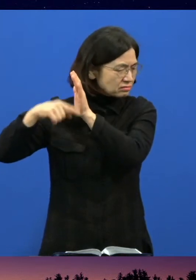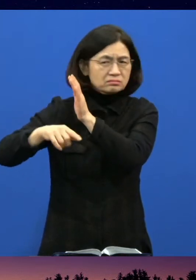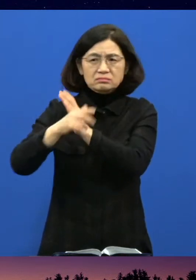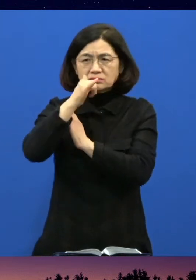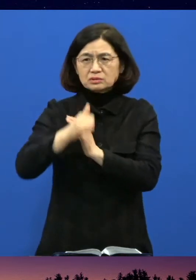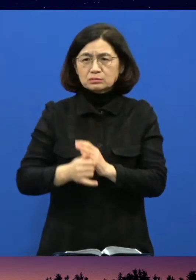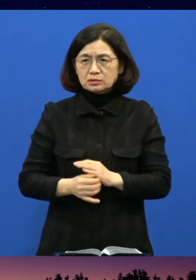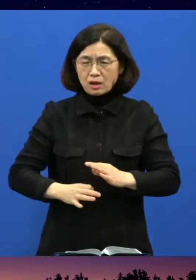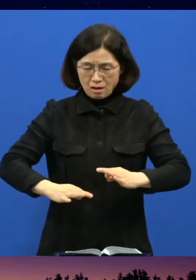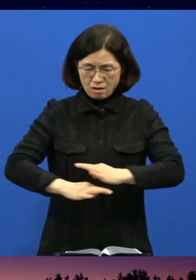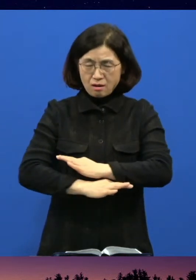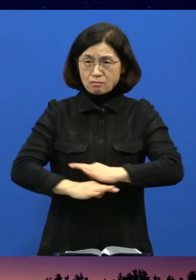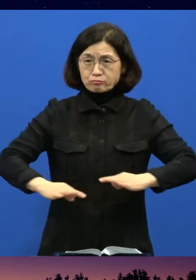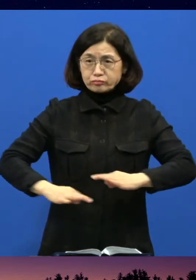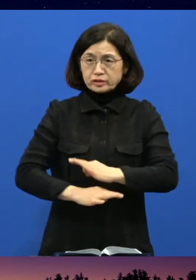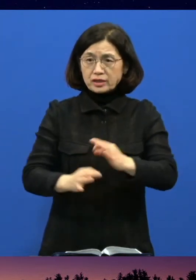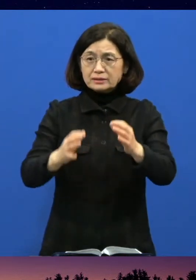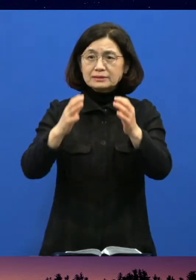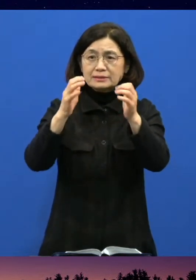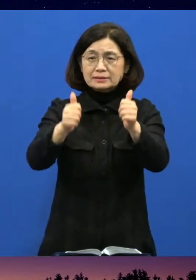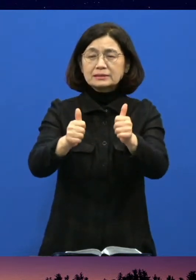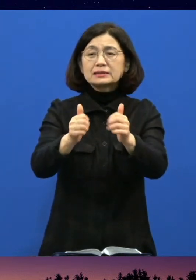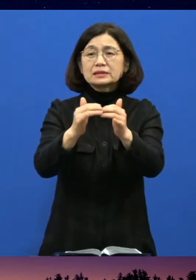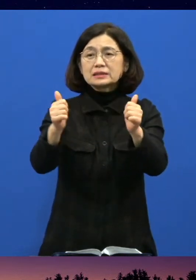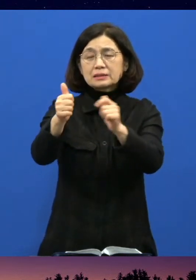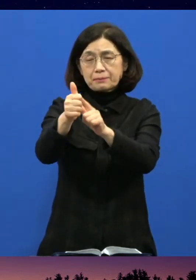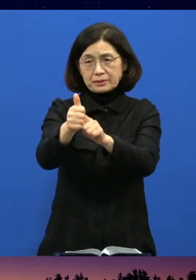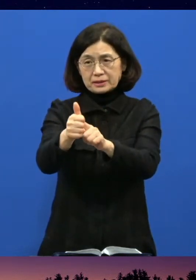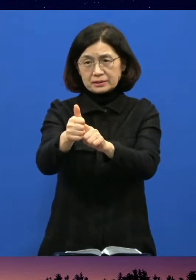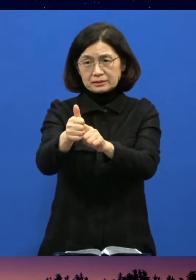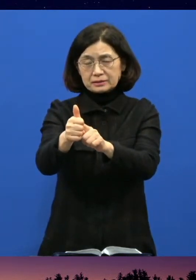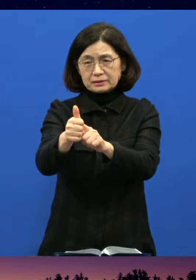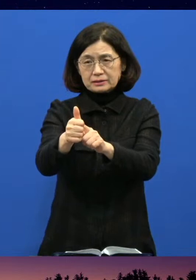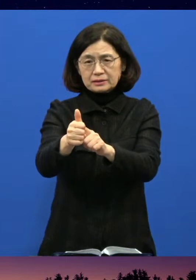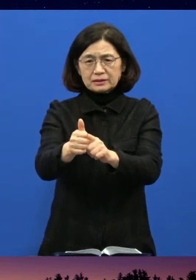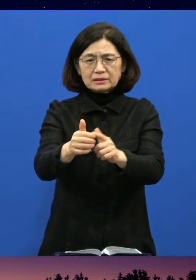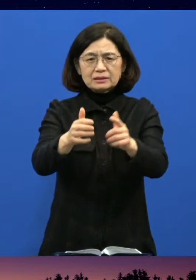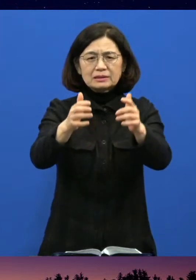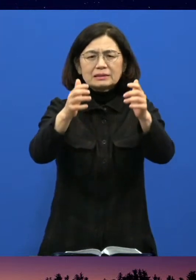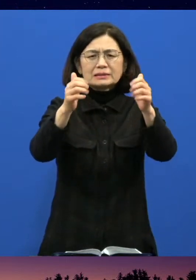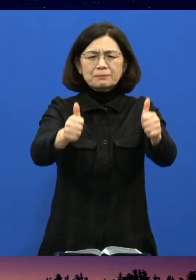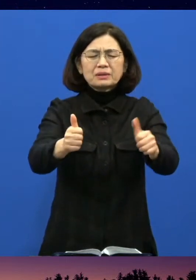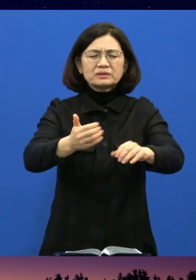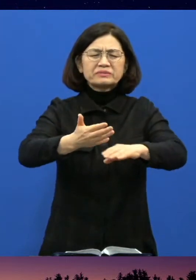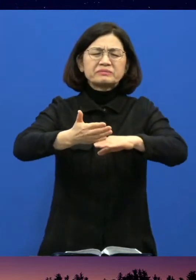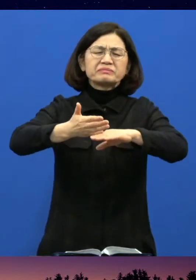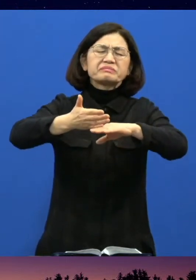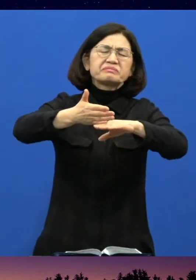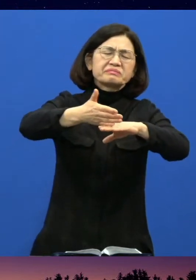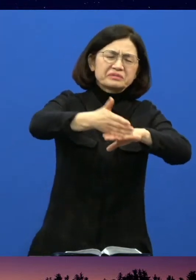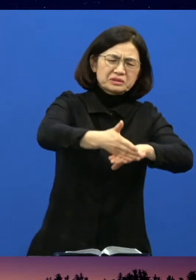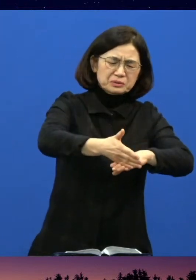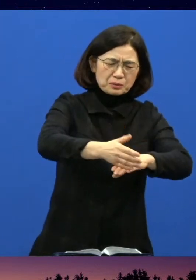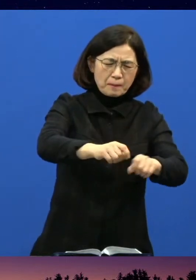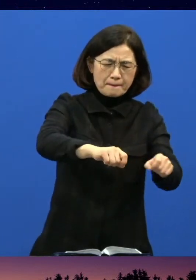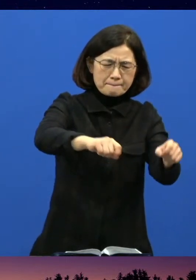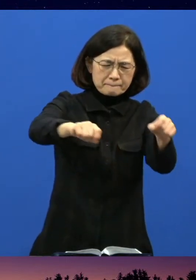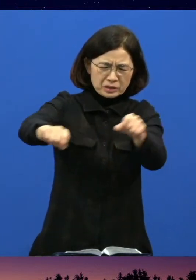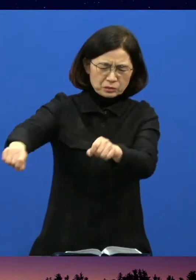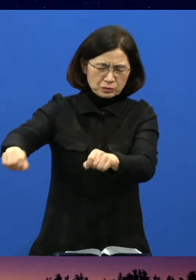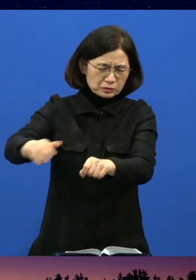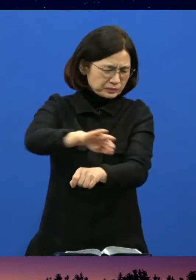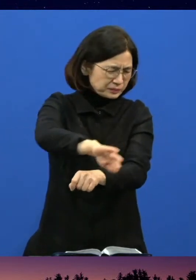불의한 재판장은 계속 하는 일이 뭐냐면 재판을 느려뜨리는 겁니다. 계속 미루고 또